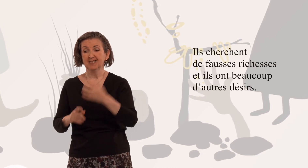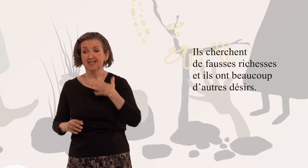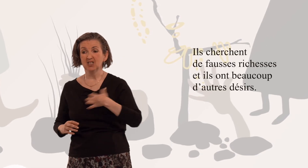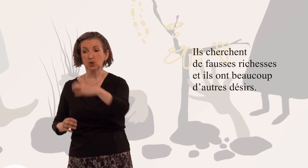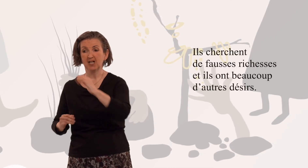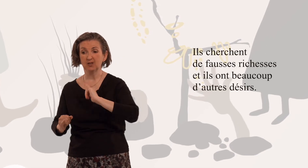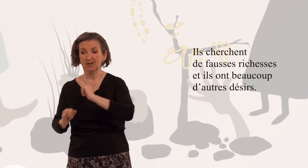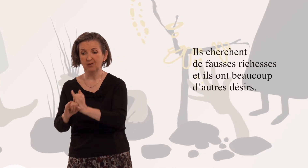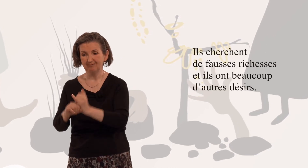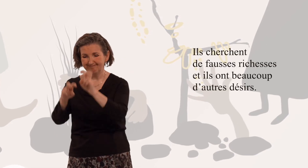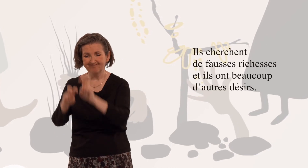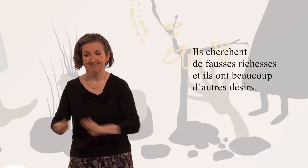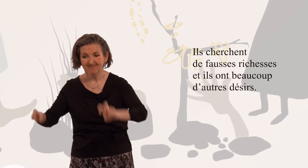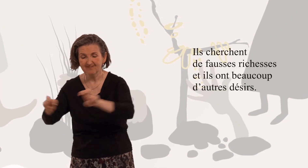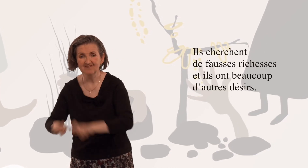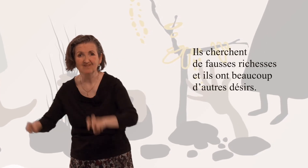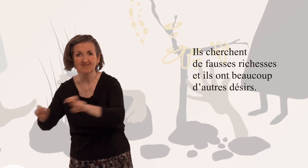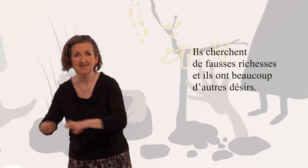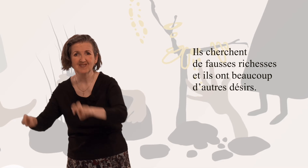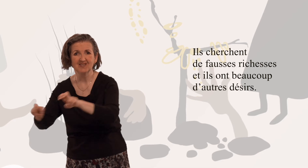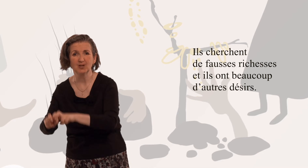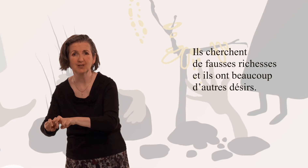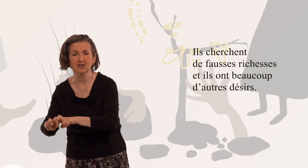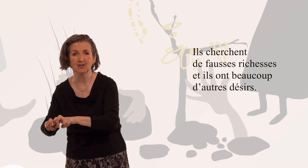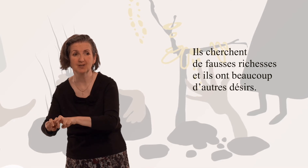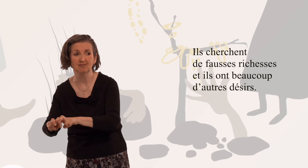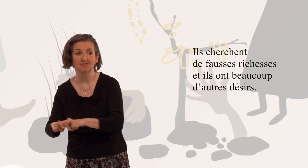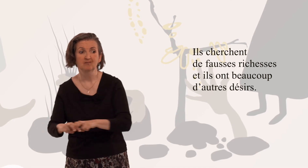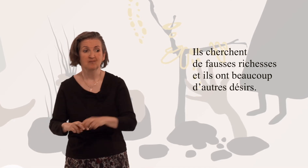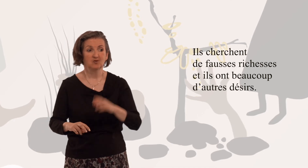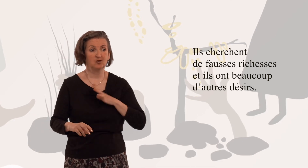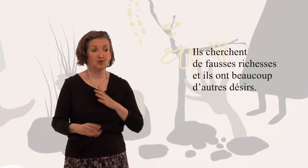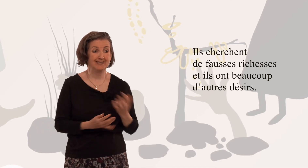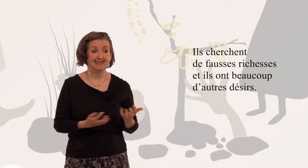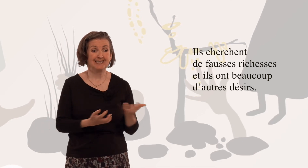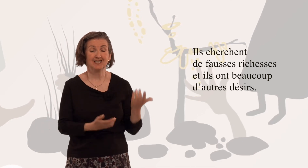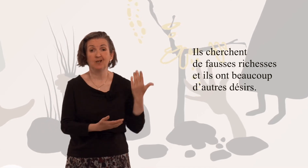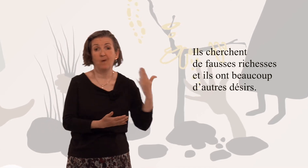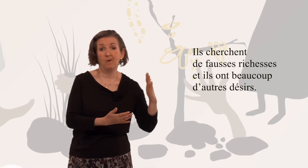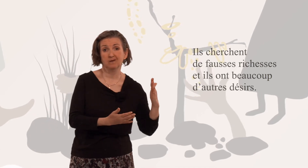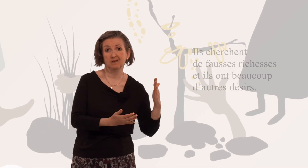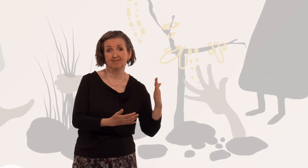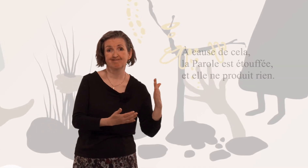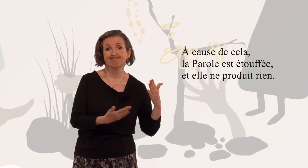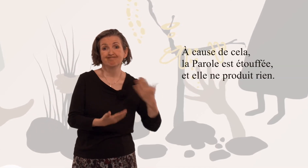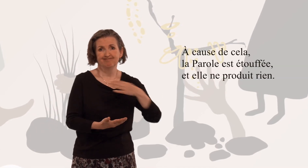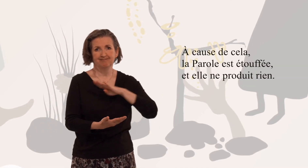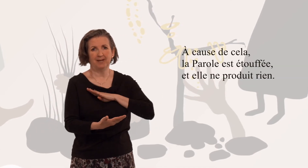Ils cherchent de fausses richesses et ils ont beaucoup d'autres désirs. À cause